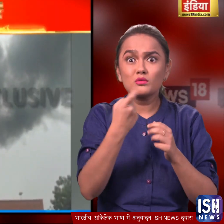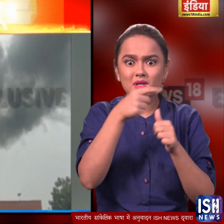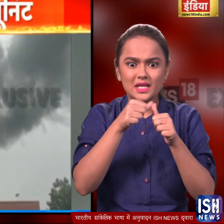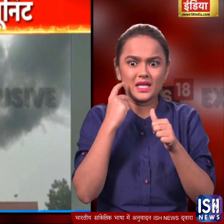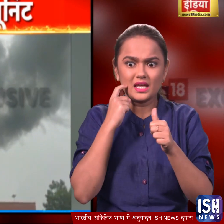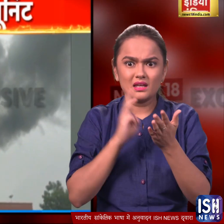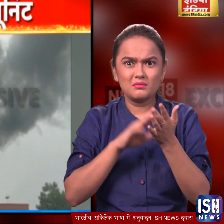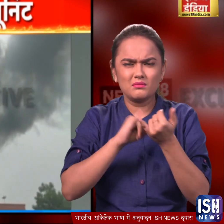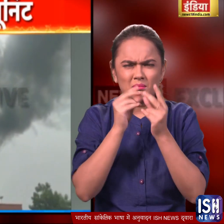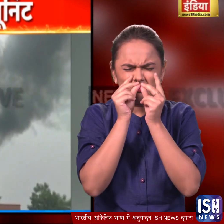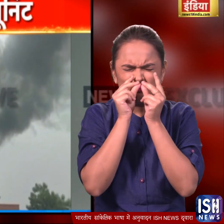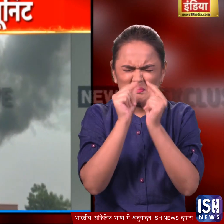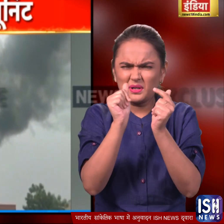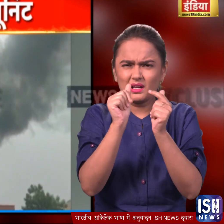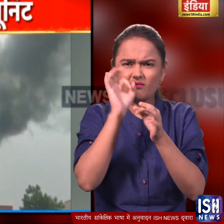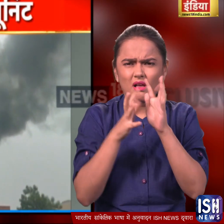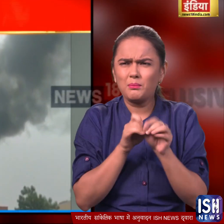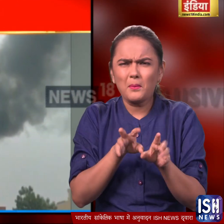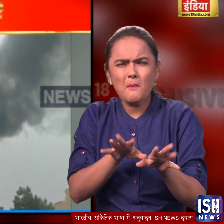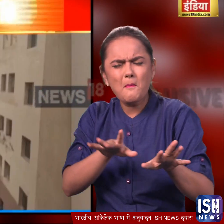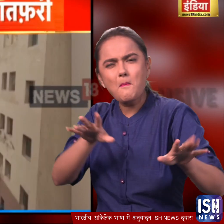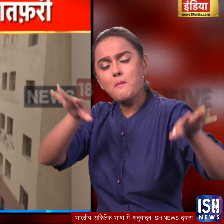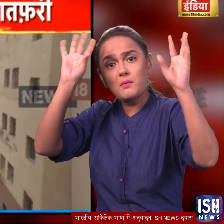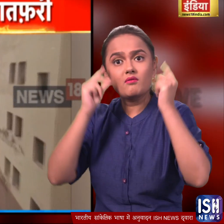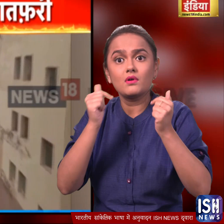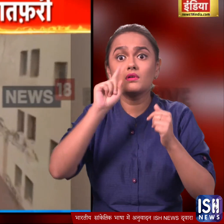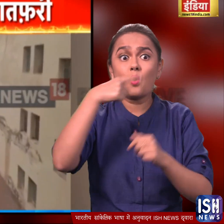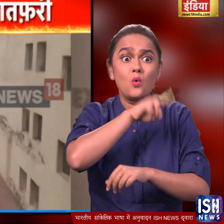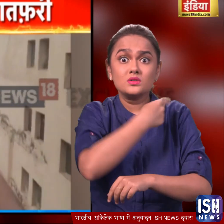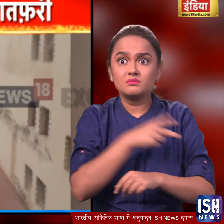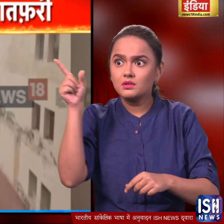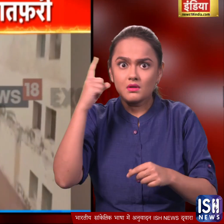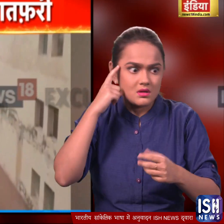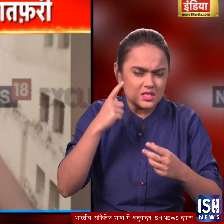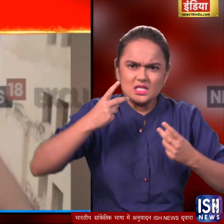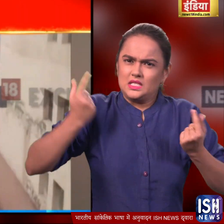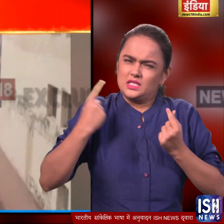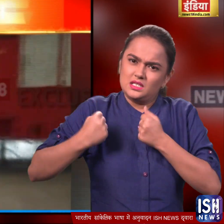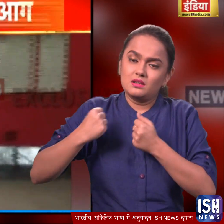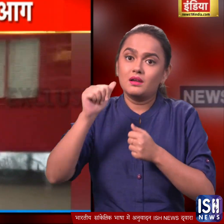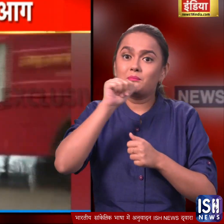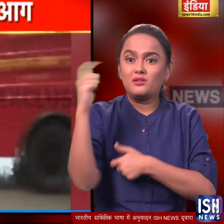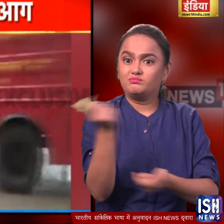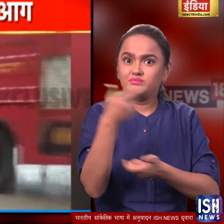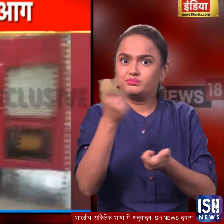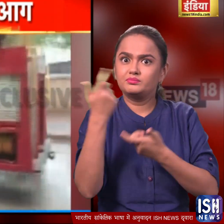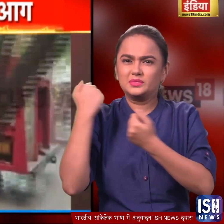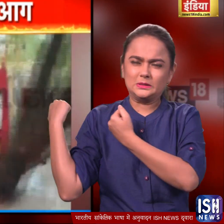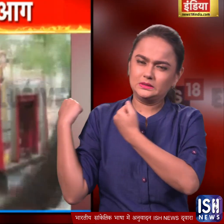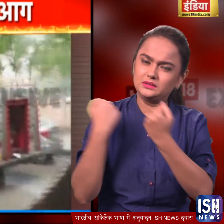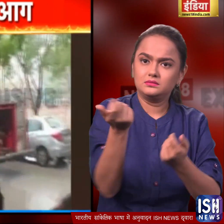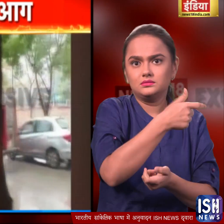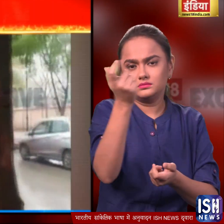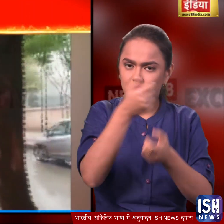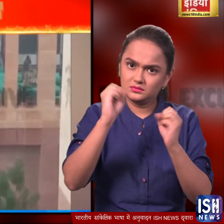तो जोधपुर एम्स के बड़े हिस्से में तेजी से आग फैलते देर नहीं लगती। जैसे ही आग लगी, अस्पताल प्रशासन एक्शन में आ गया और फायर ब्रिगेड की टीम भी वहां